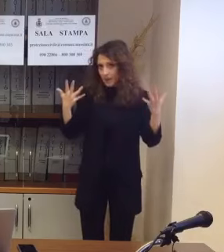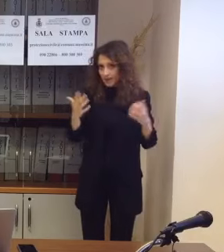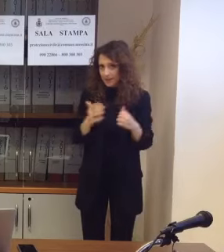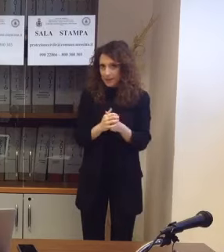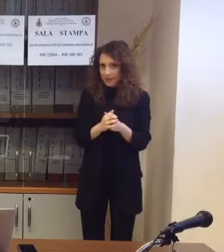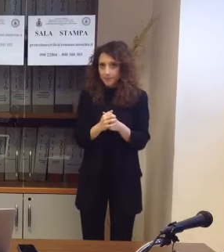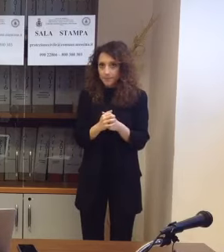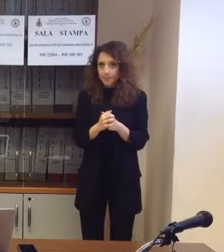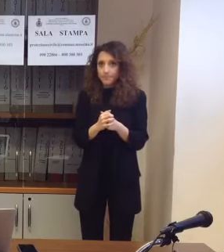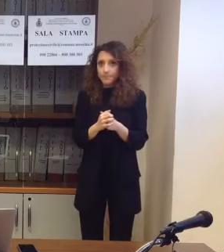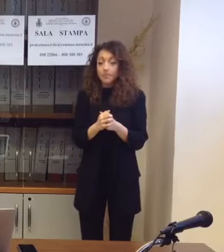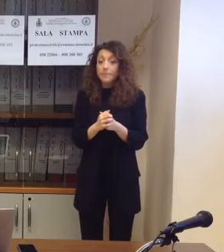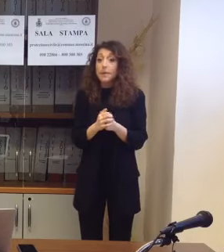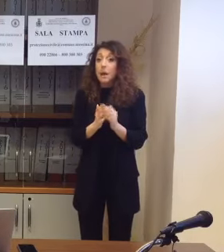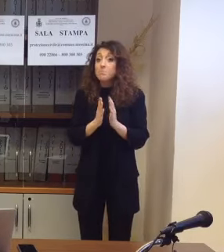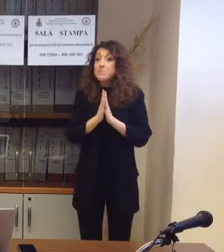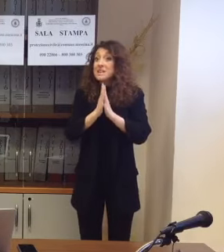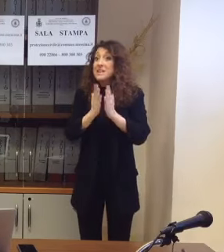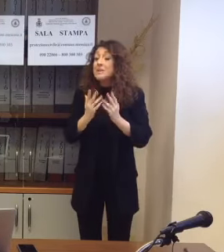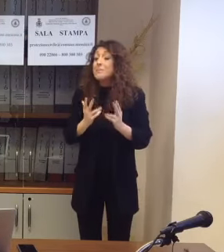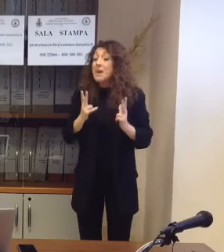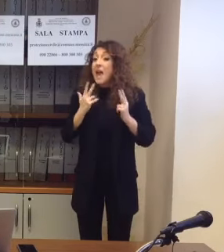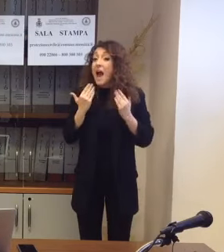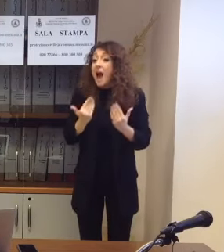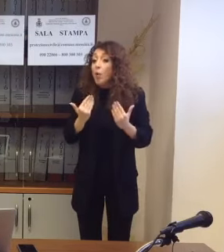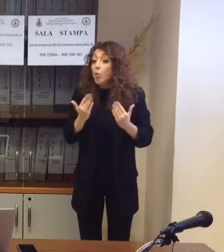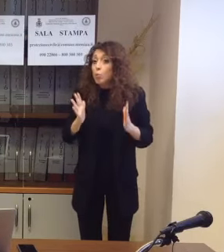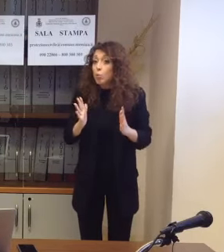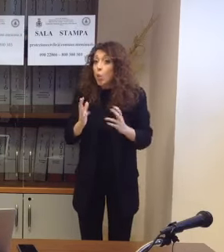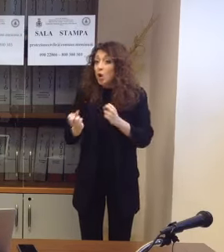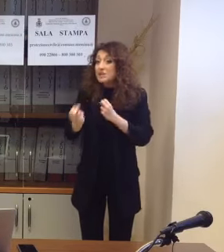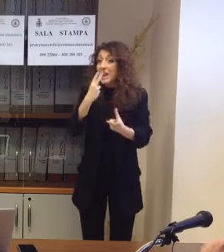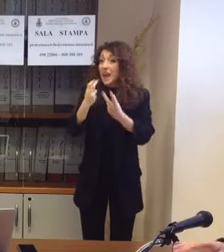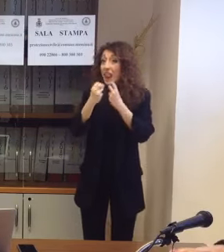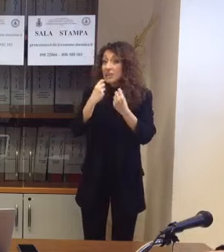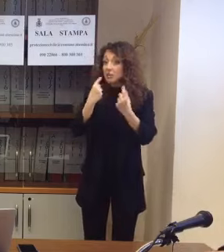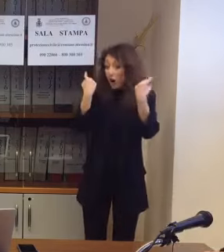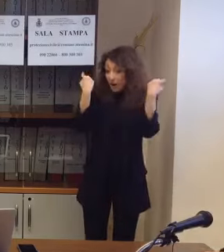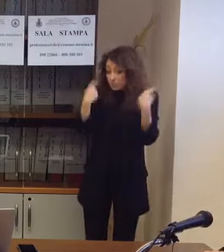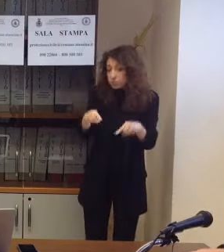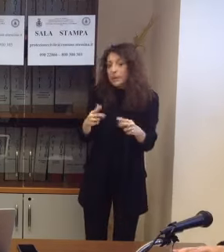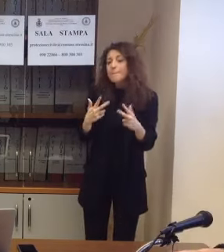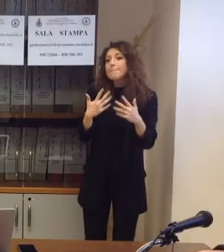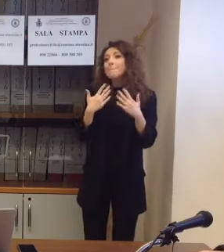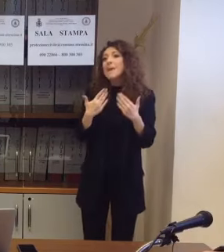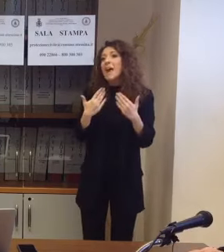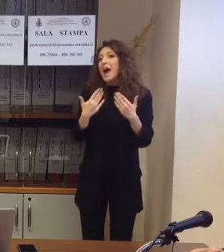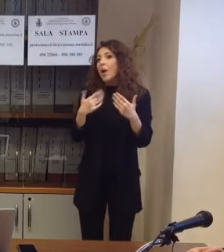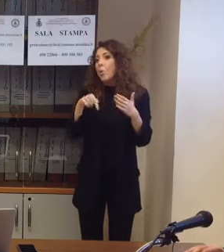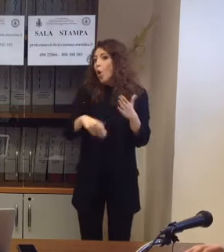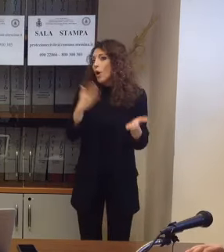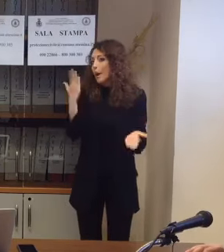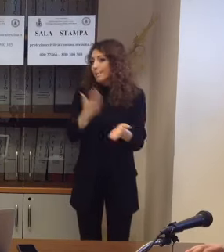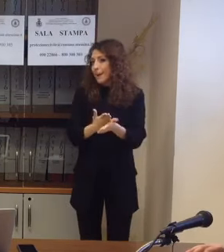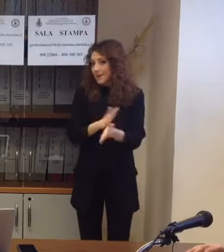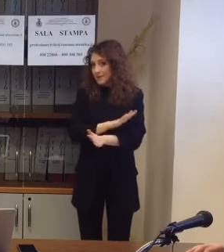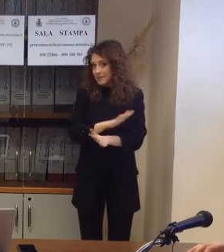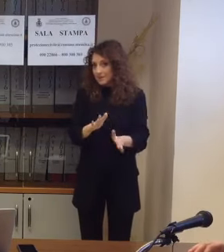ricevere più segnalazioni del genere, che abbiamo naturalmente verificato, perché questo